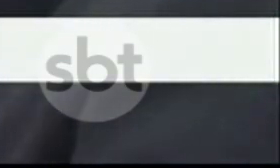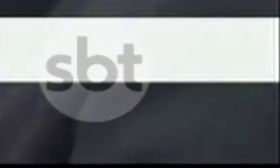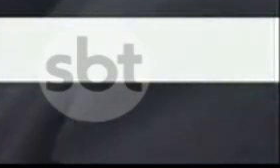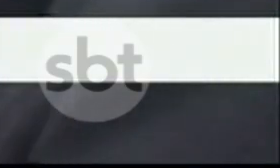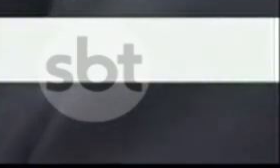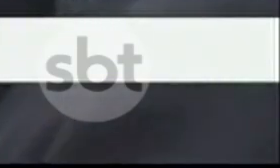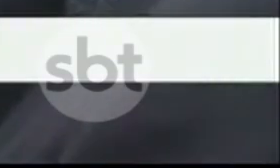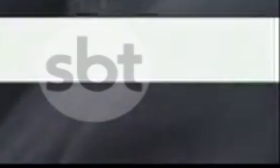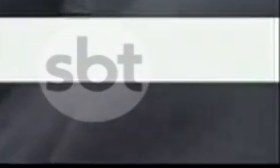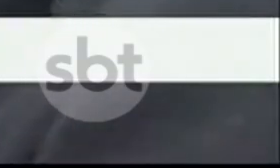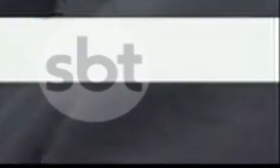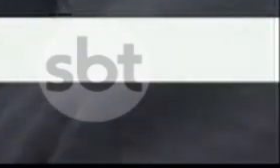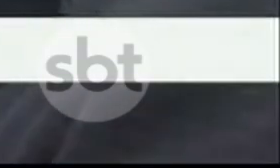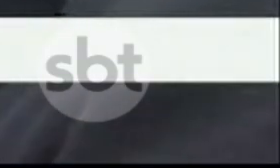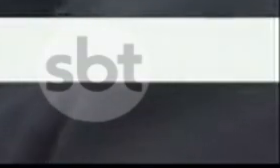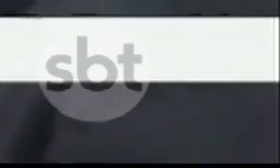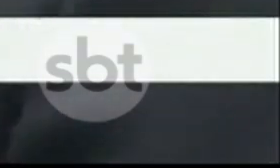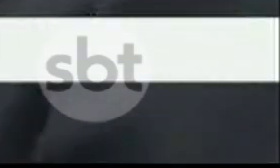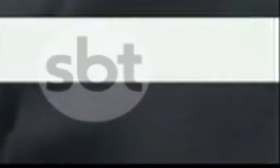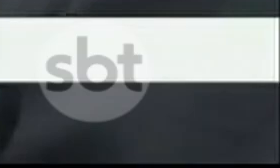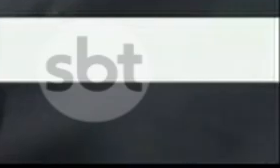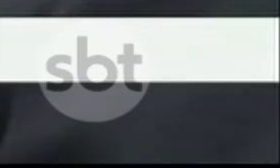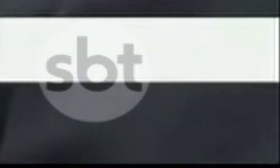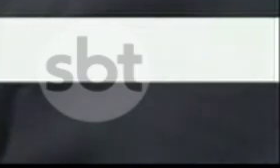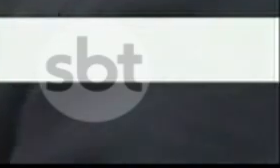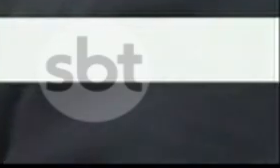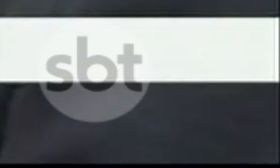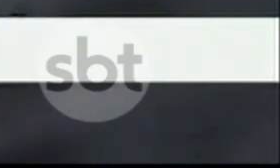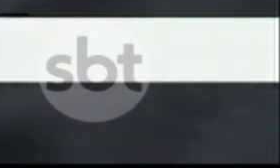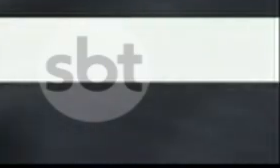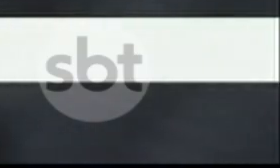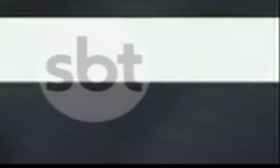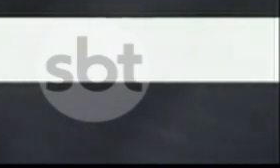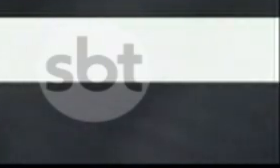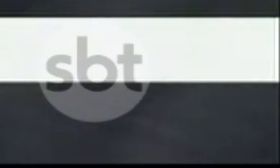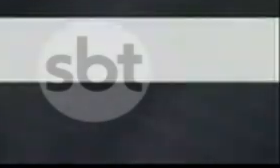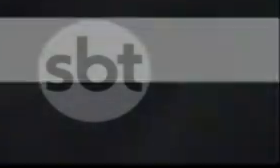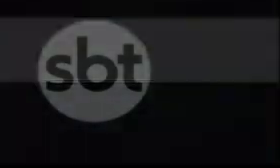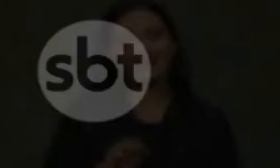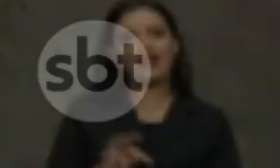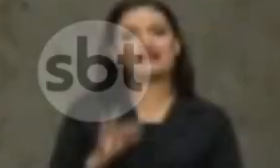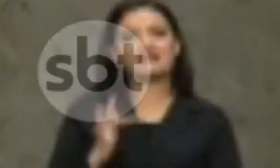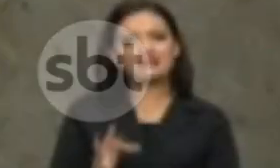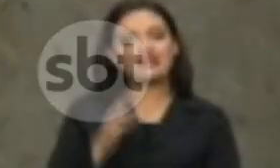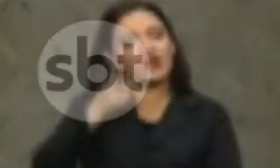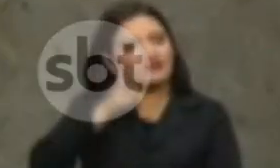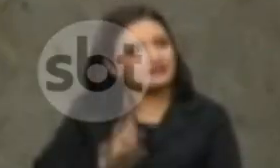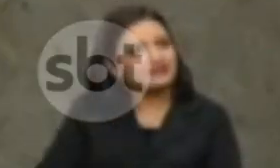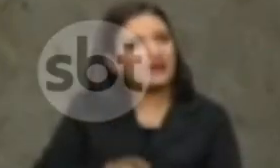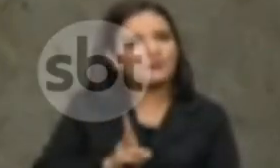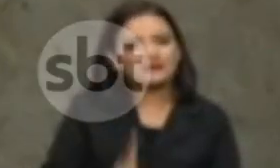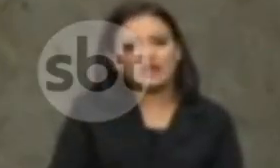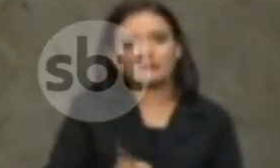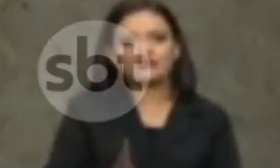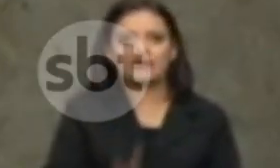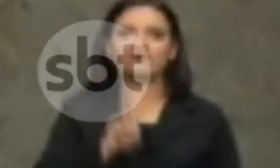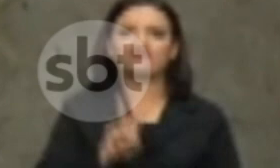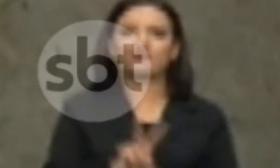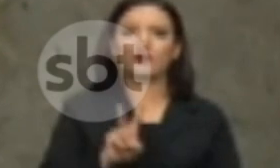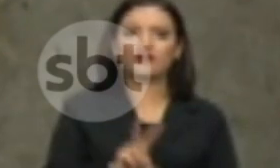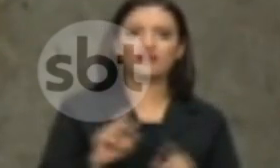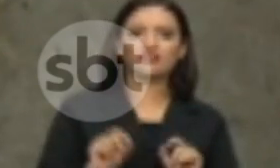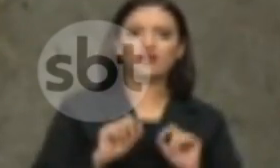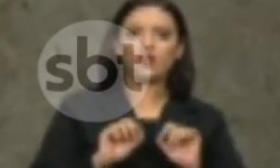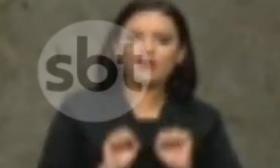pensar e fazer melhor para o nosso povo, nós tivemos perfeitamente sintonizado. No começo da tarde, o presidente do